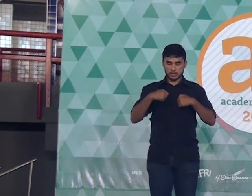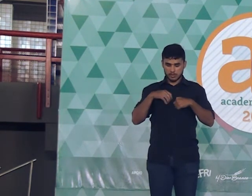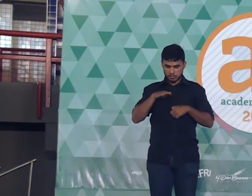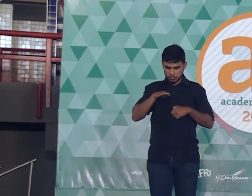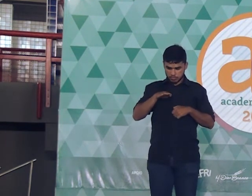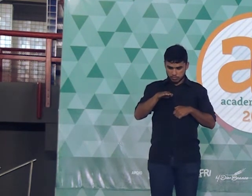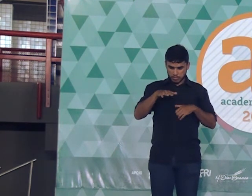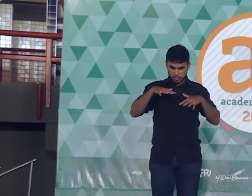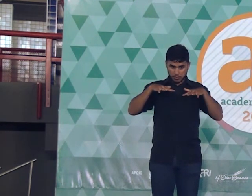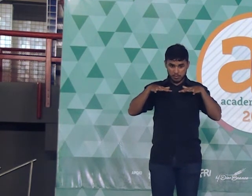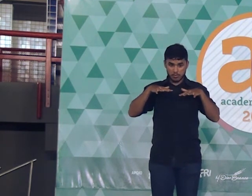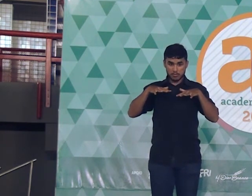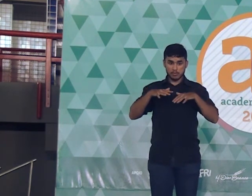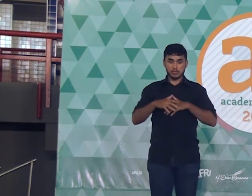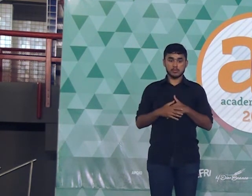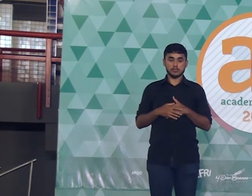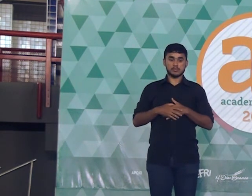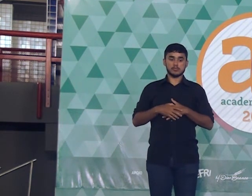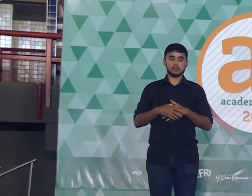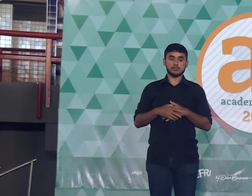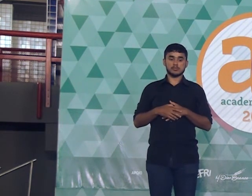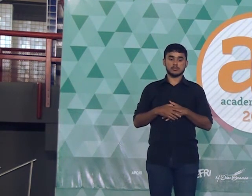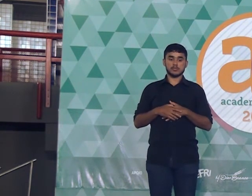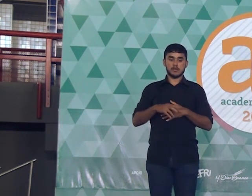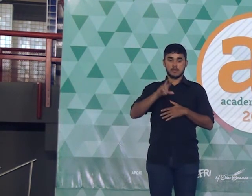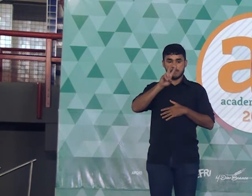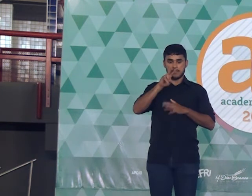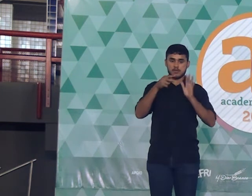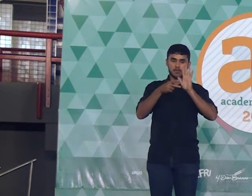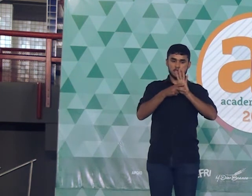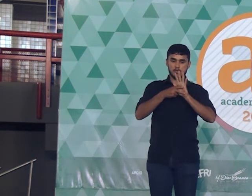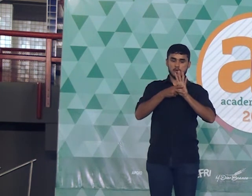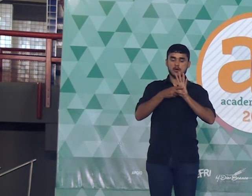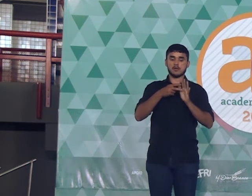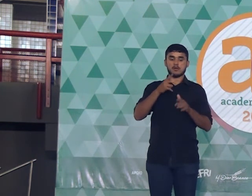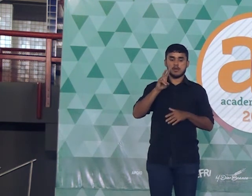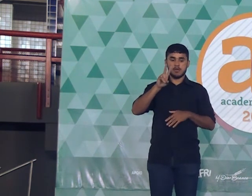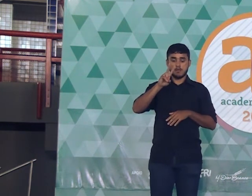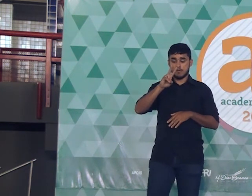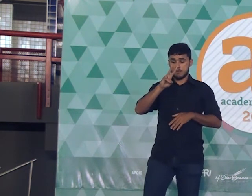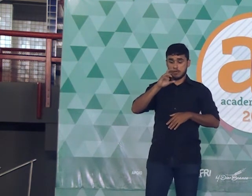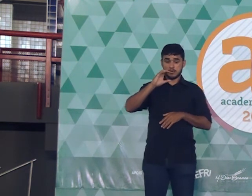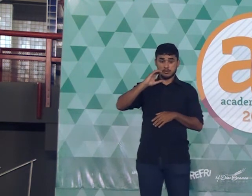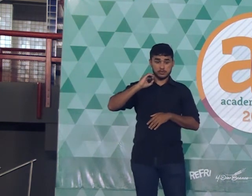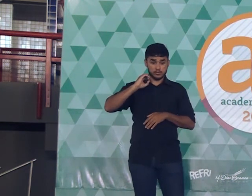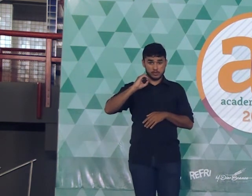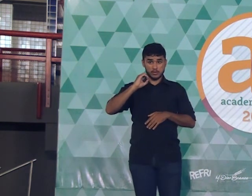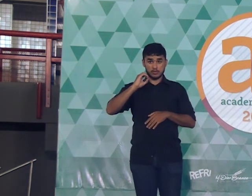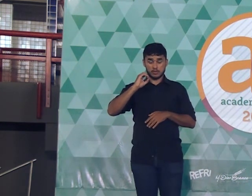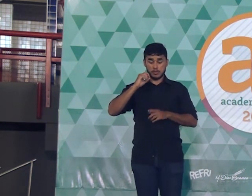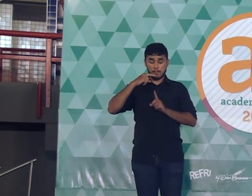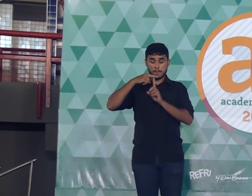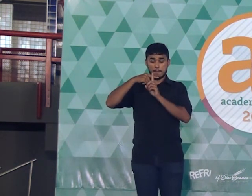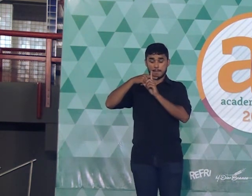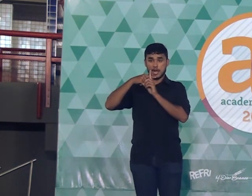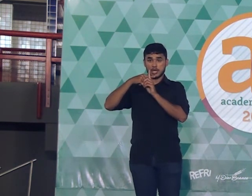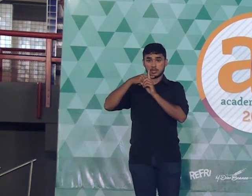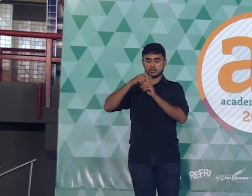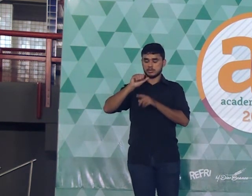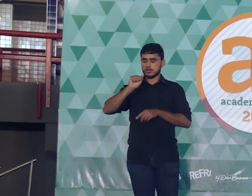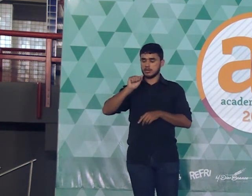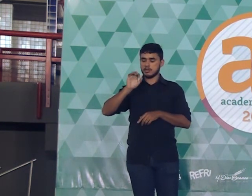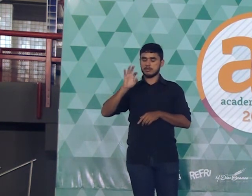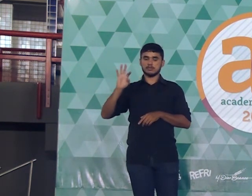equação da vovó atômica. A velocidade final que eu vou atingir é 20, eu vou partir do repouso que é 0, e eu